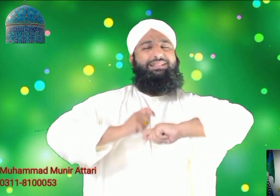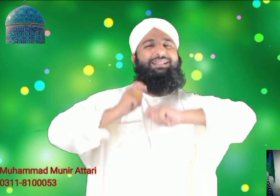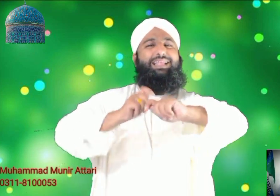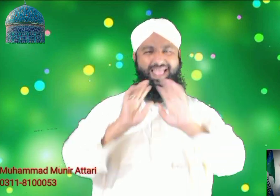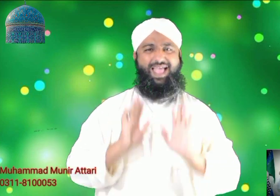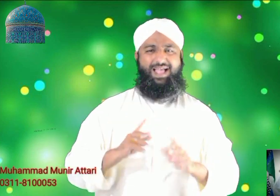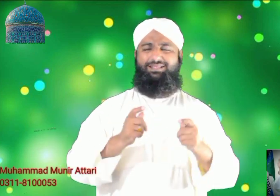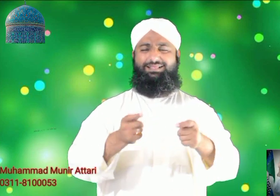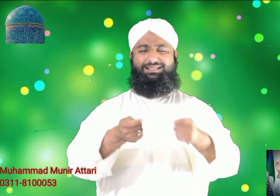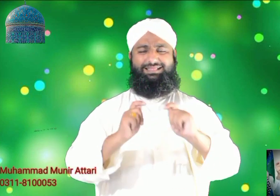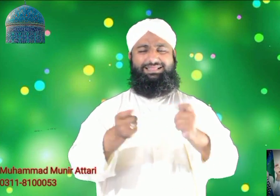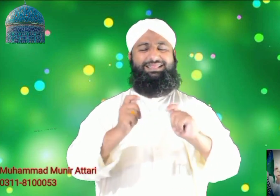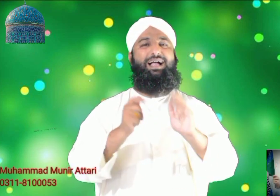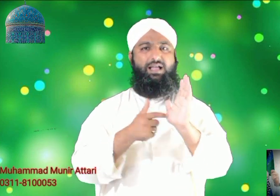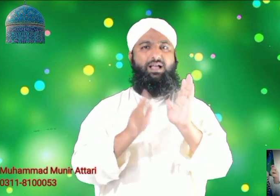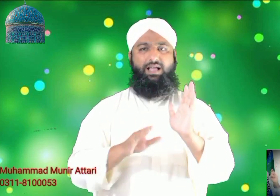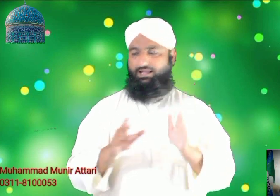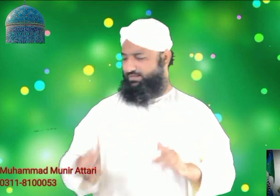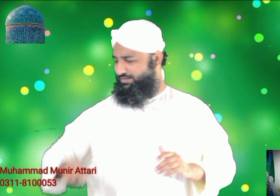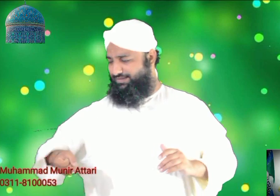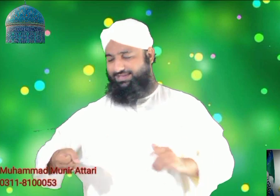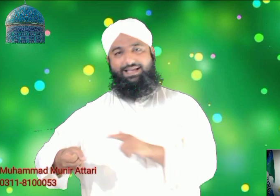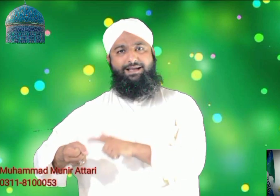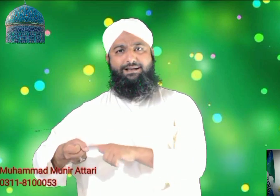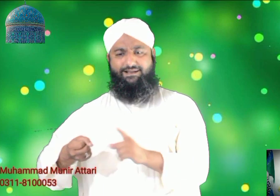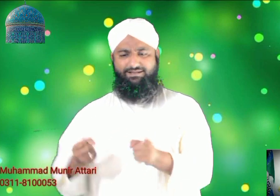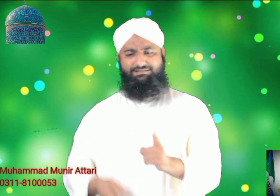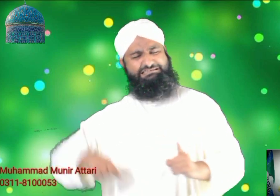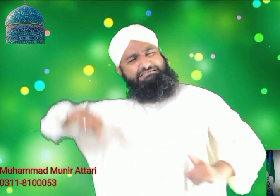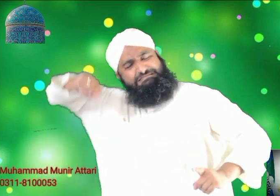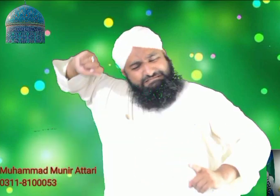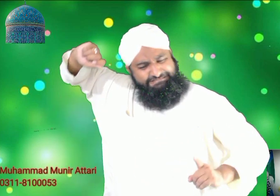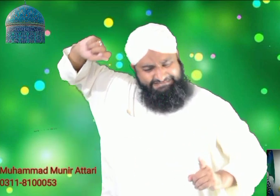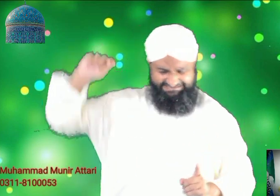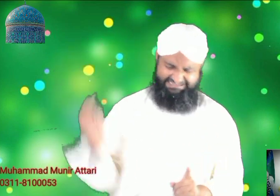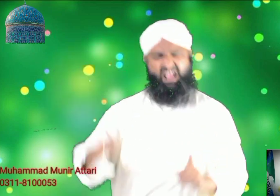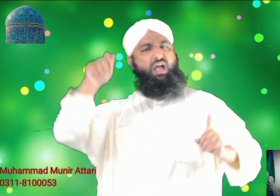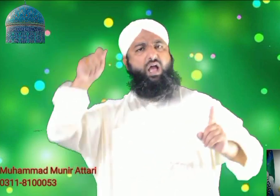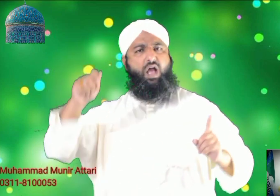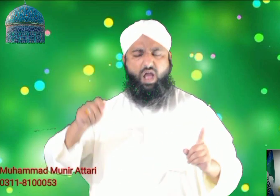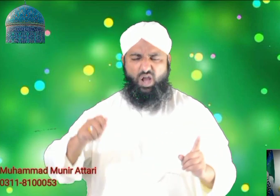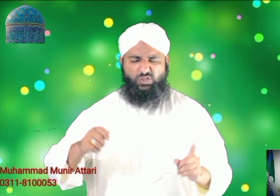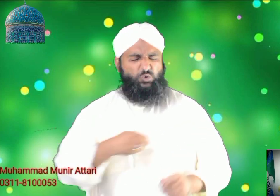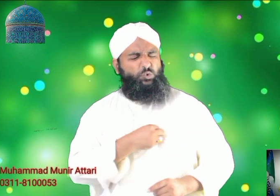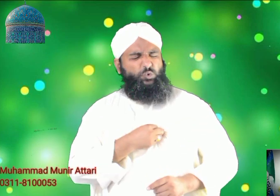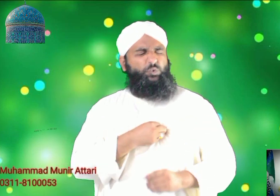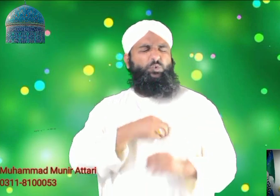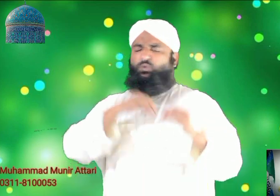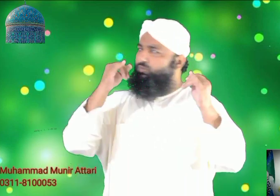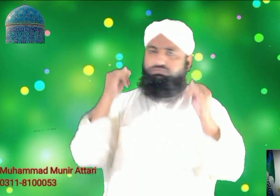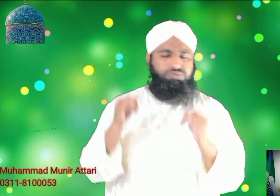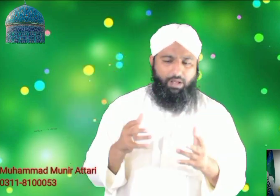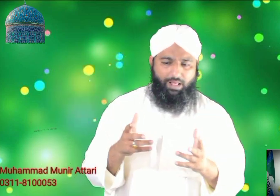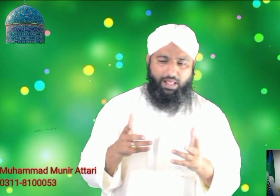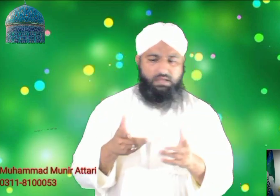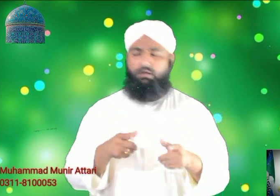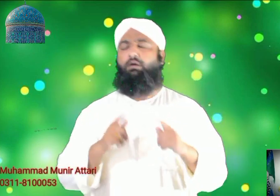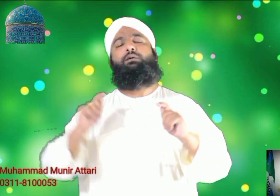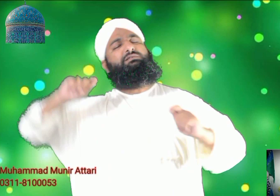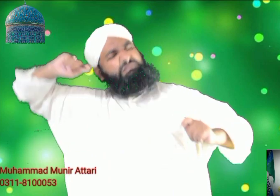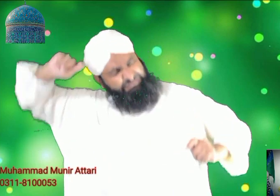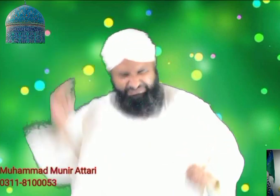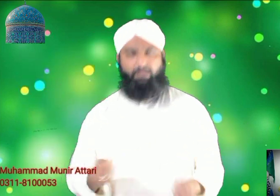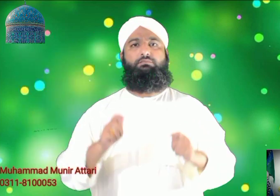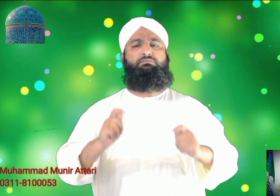ہوگی، تو کوڑا جو ہوتا ہے نا، ایسا کوڑا مارے کہ گھوڑا چلے ہی نہ، جیسا ہے ویسے ہی جا رہا ہے، تو اتنے کمزور مارنے کا فائدہ